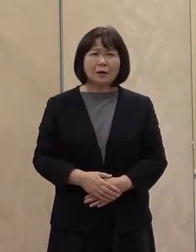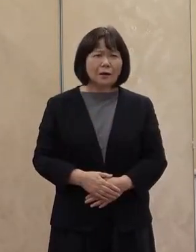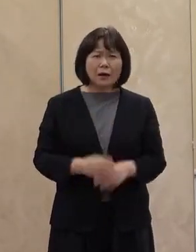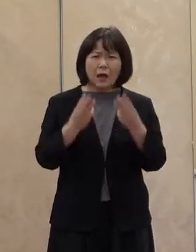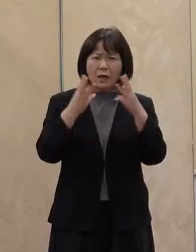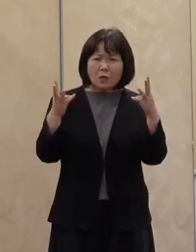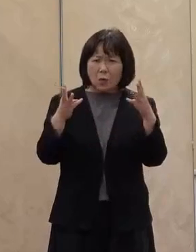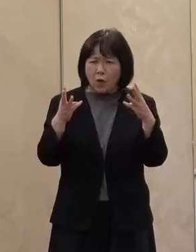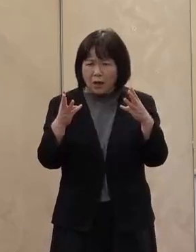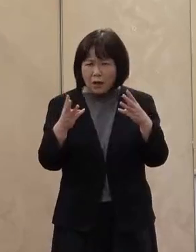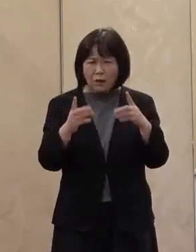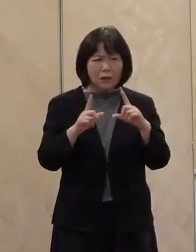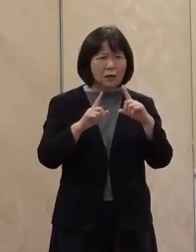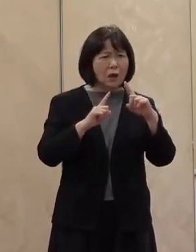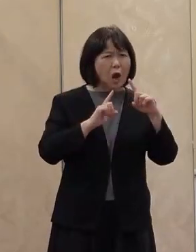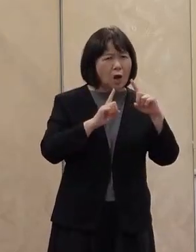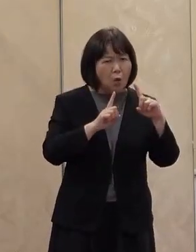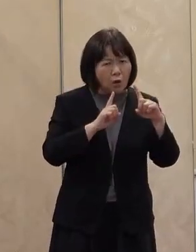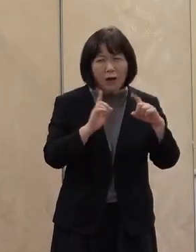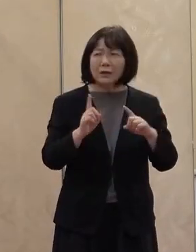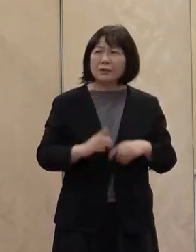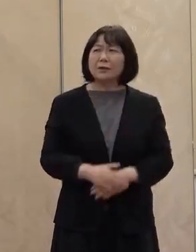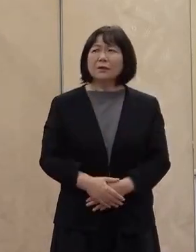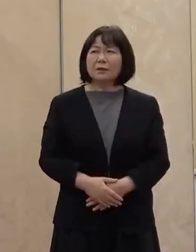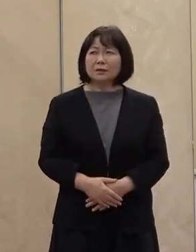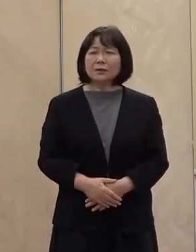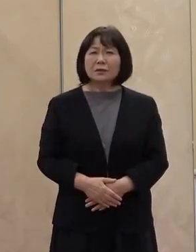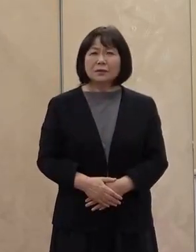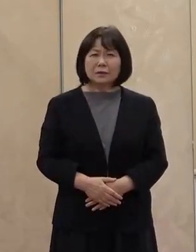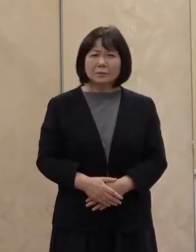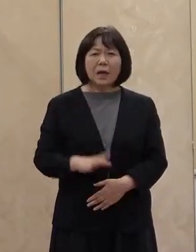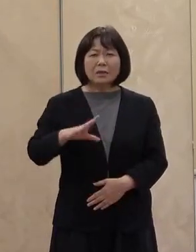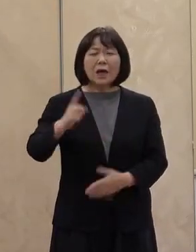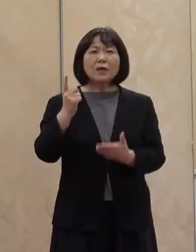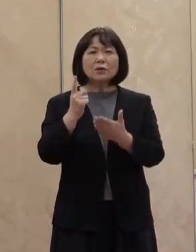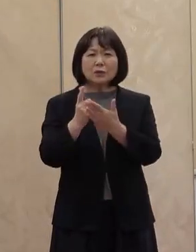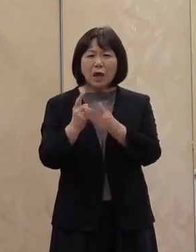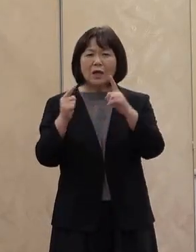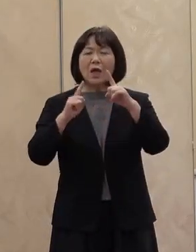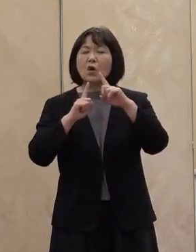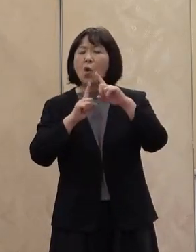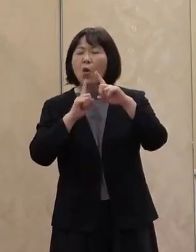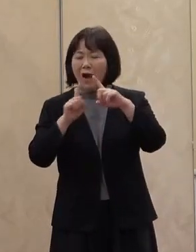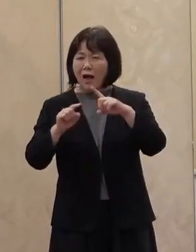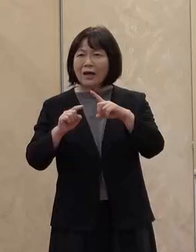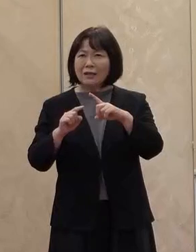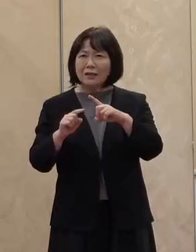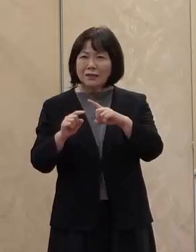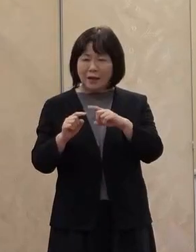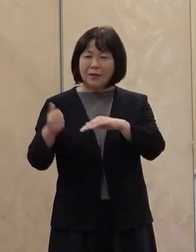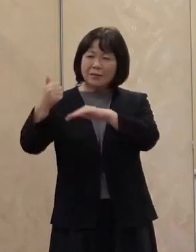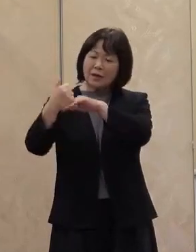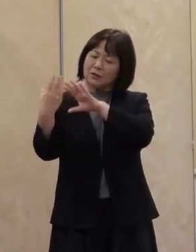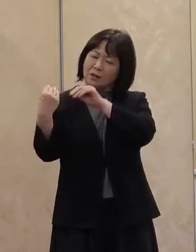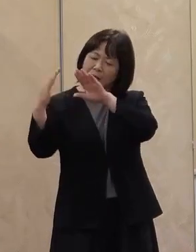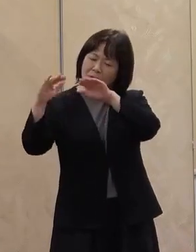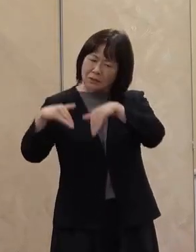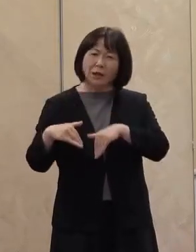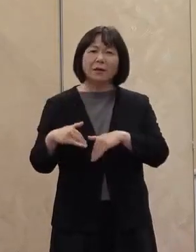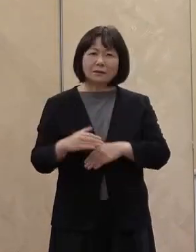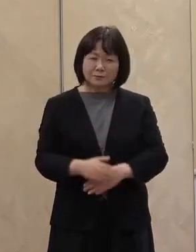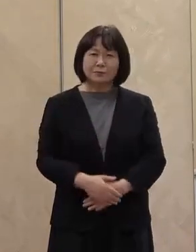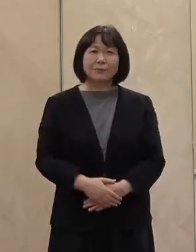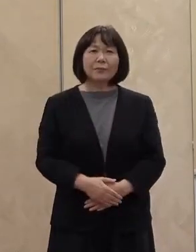な、公開やったかな、冒頭だけ公開のこの間江藤大臣とやったやり取りでもうそのようには申し上げました